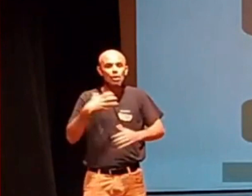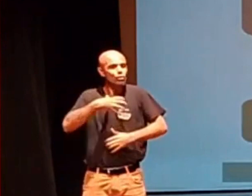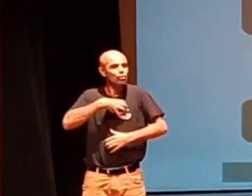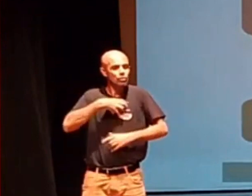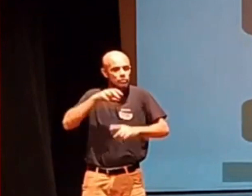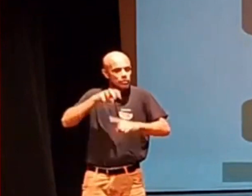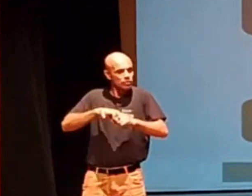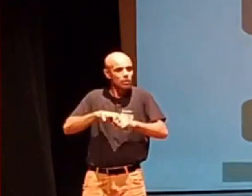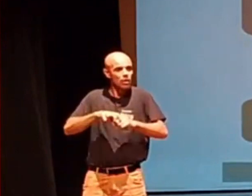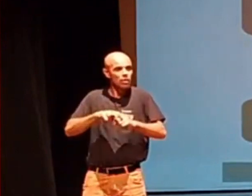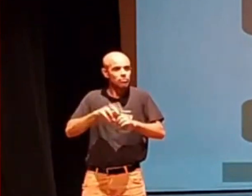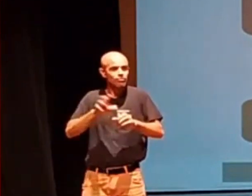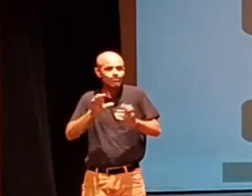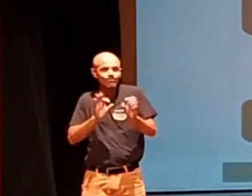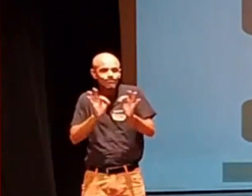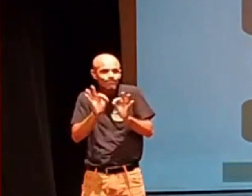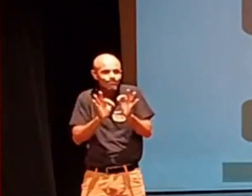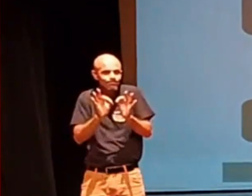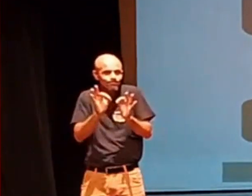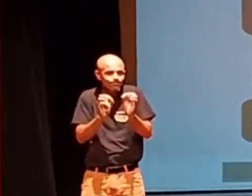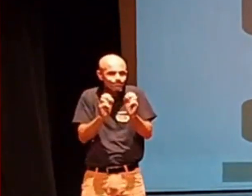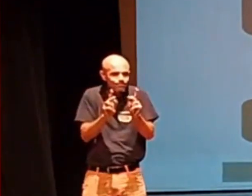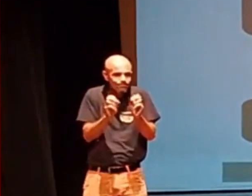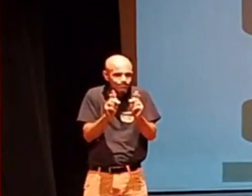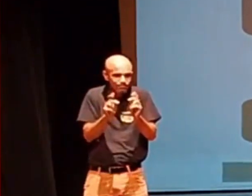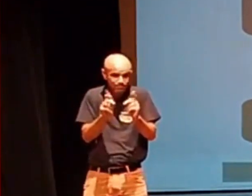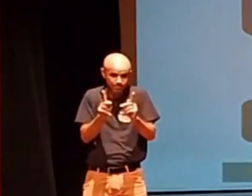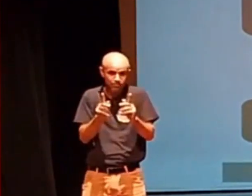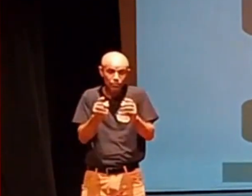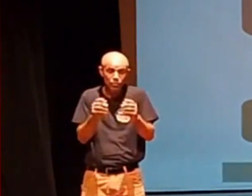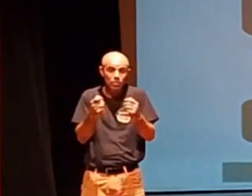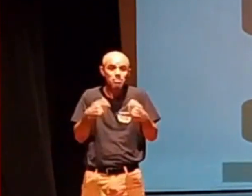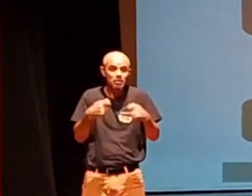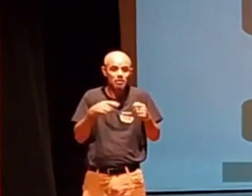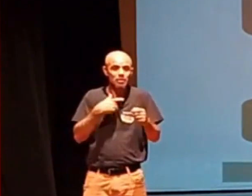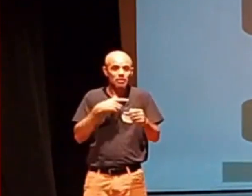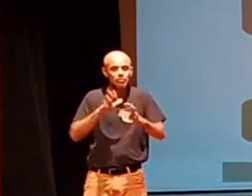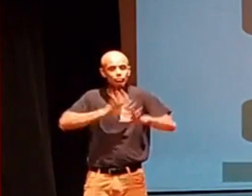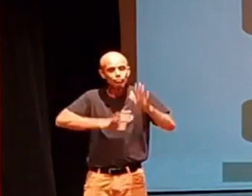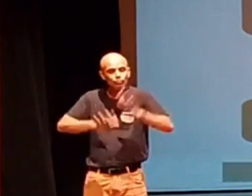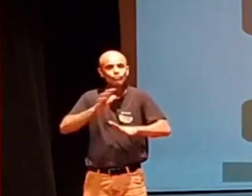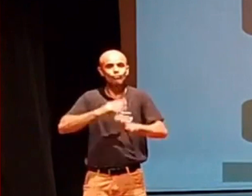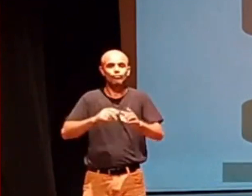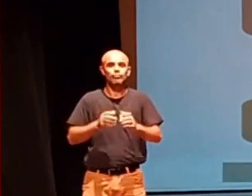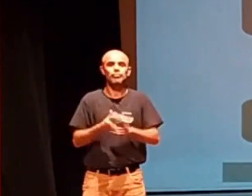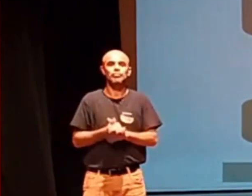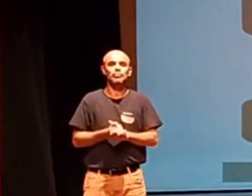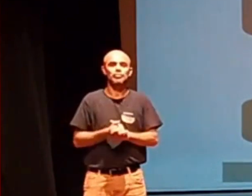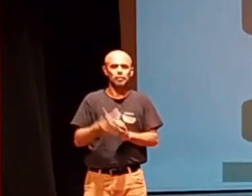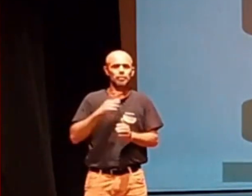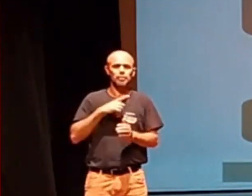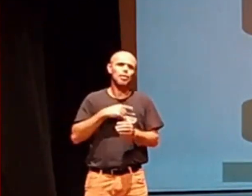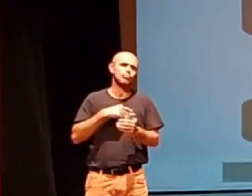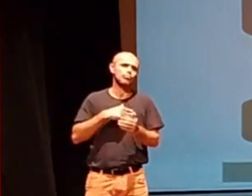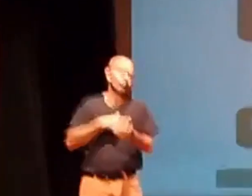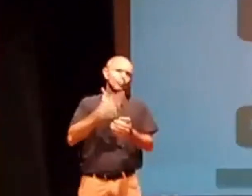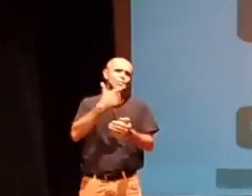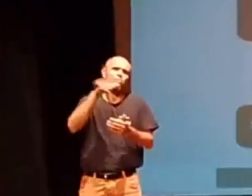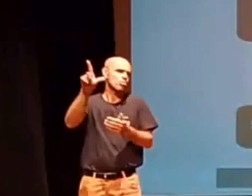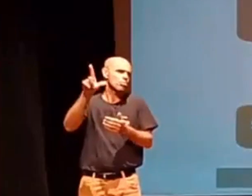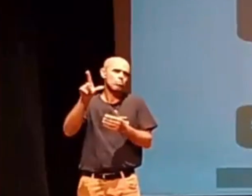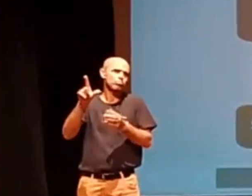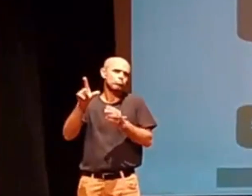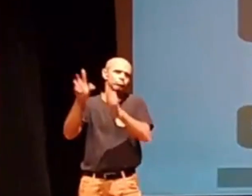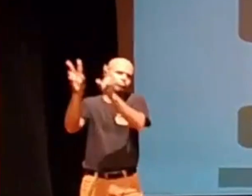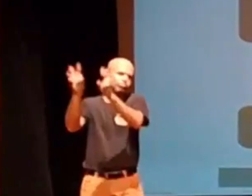você não está, né, bem adequada e que pode levar a essa dor. Existem outras possibilidades? Sim,